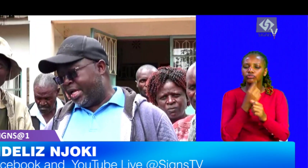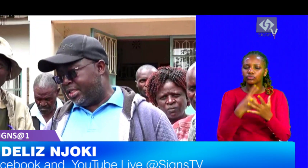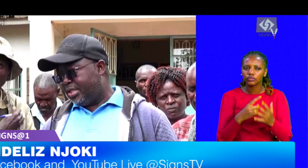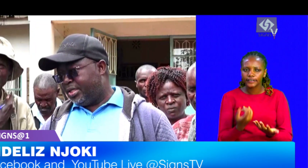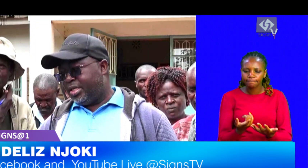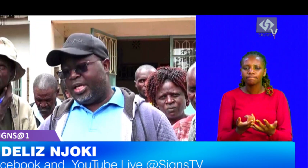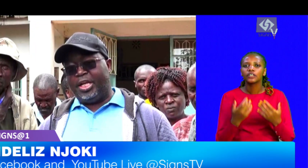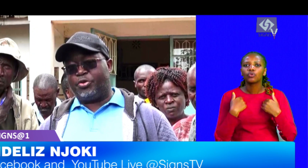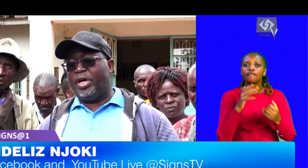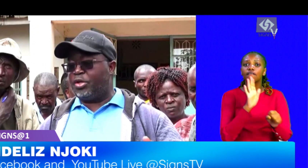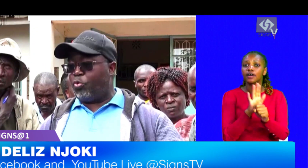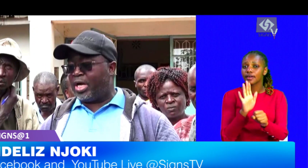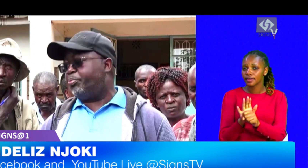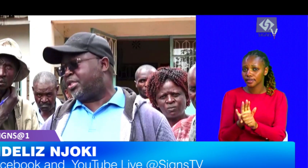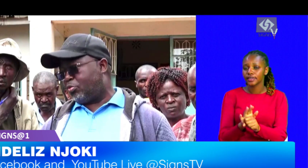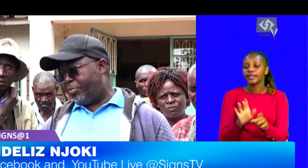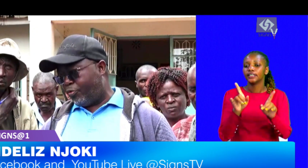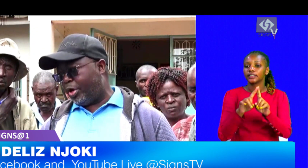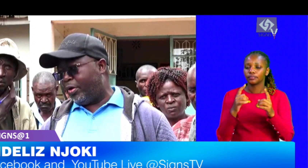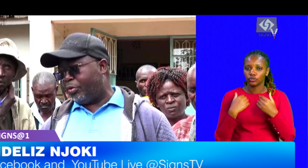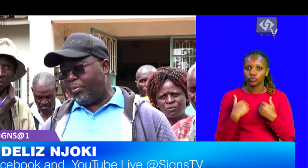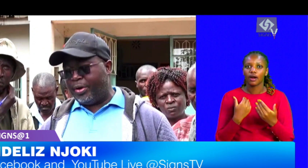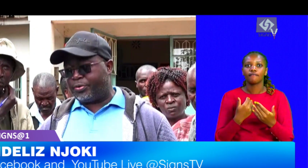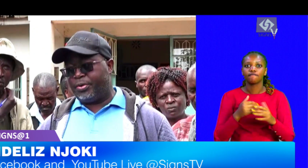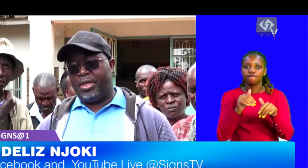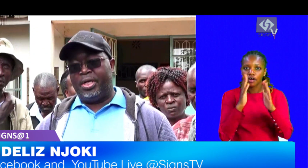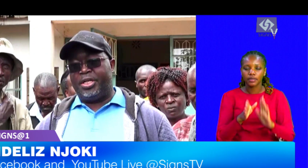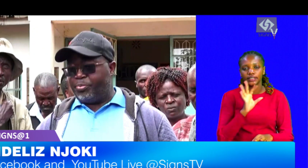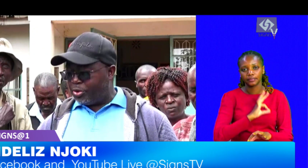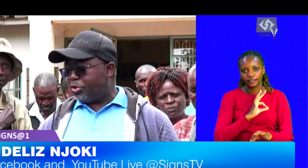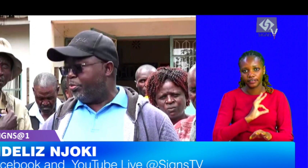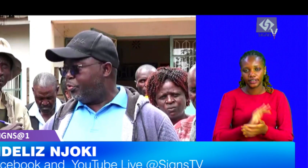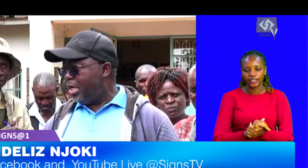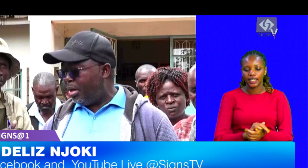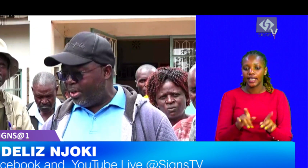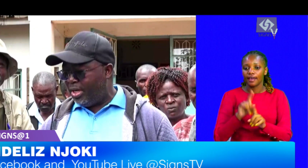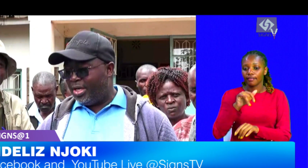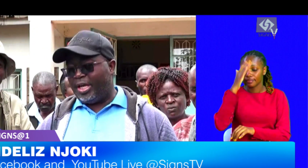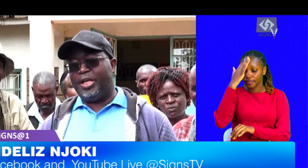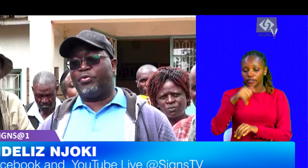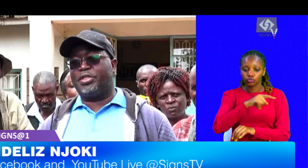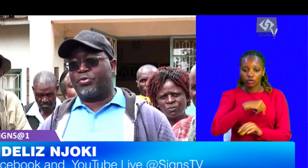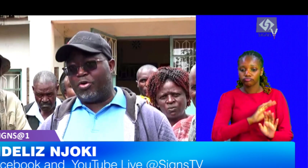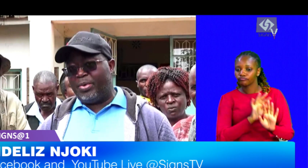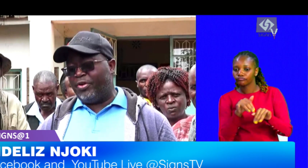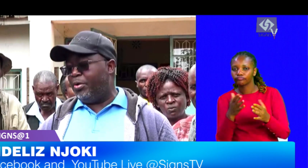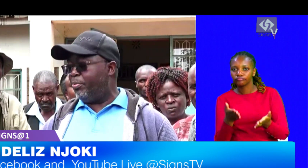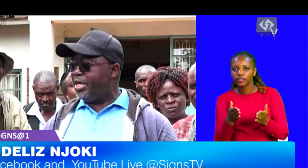variety ili tuweze kuweka pesa kwa mifuko ya wakulima wetu. Ndiposa tumekuja hapa ili tuweze kusoma vile mmemanage